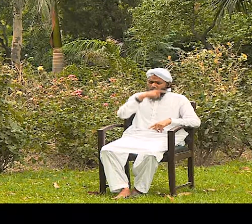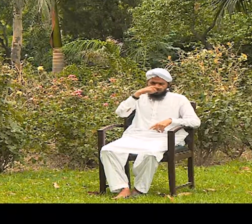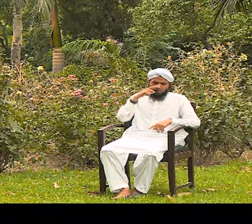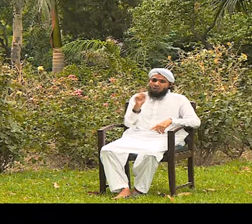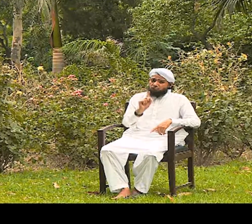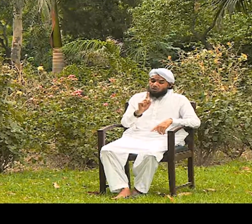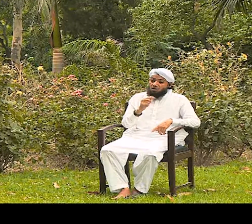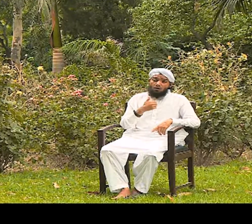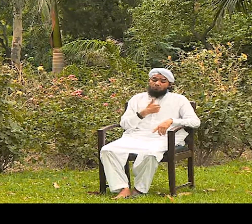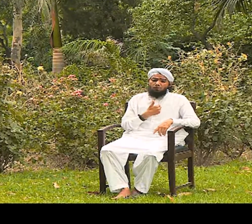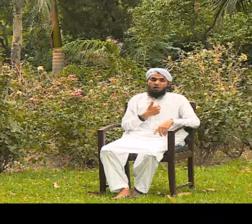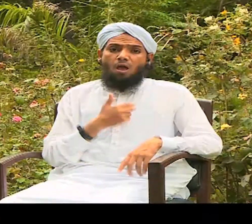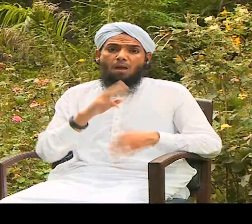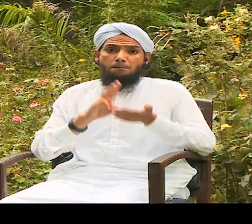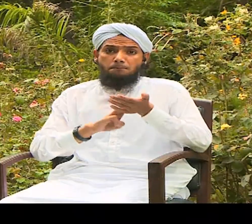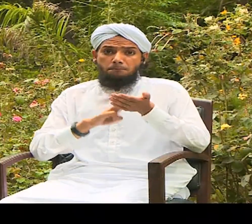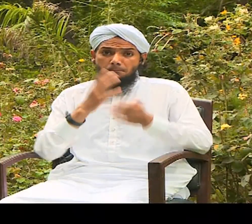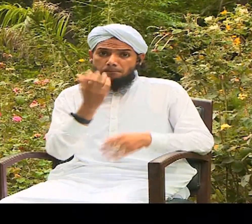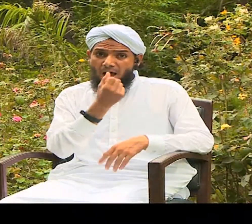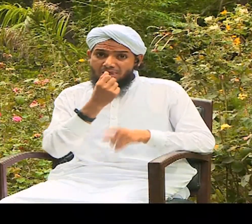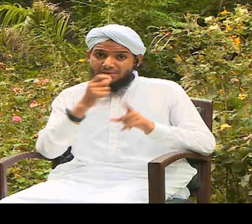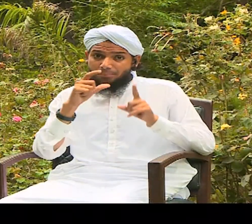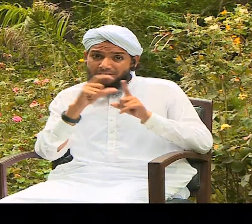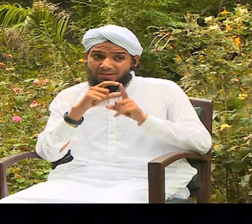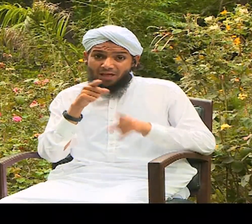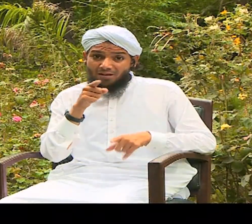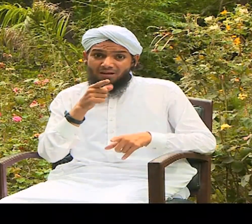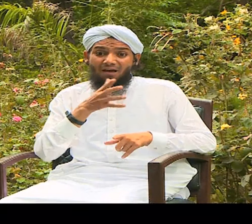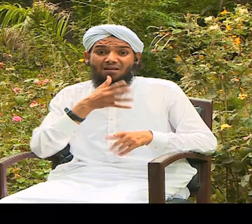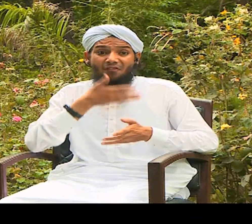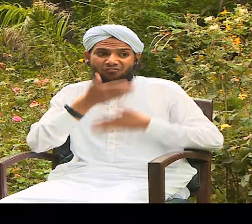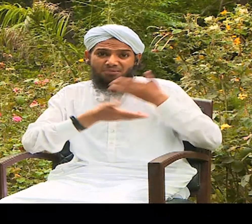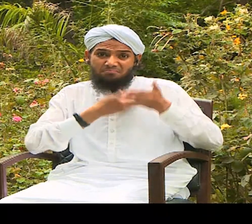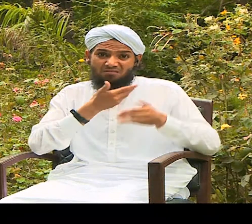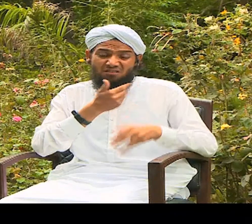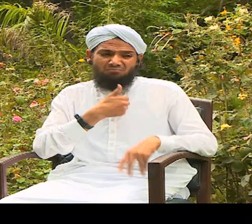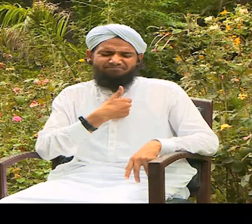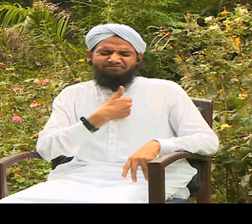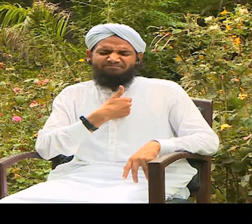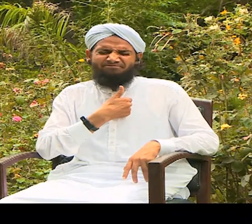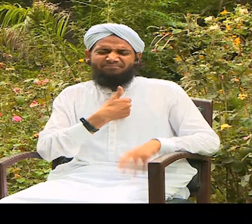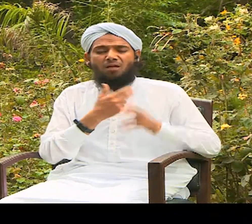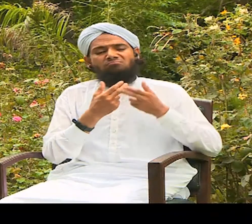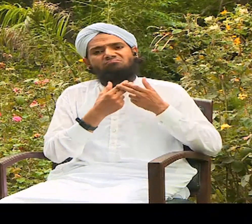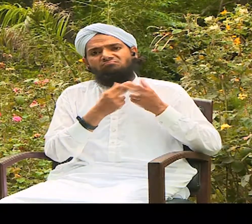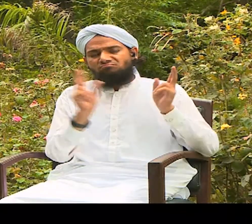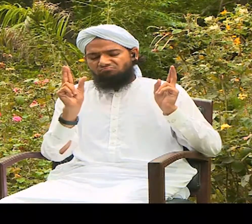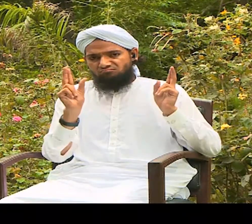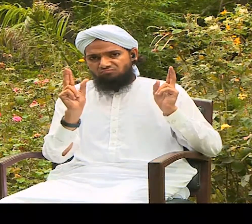مجھ سے شرم نہ کرو۔ حضرت سیدنا مالک بن دینار رحمت اللہ علیہ فرماتے ہیں کہ بالآخر میں نے اسے